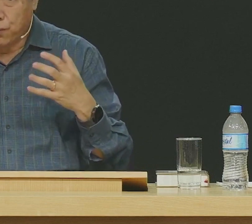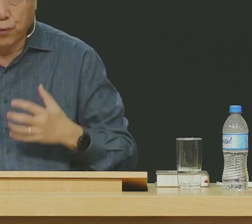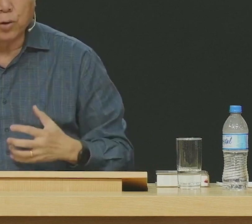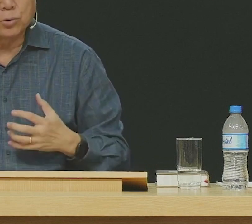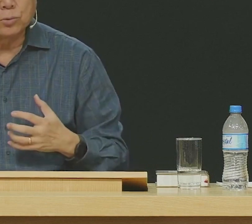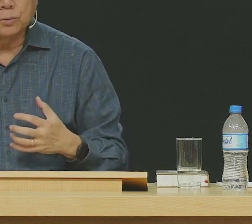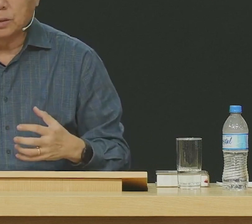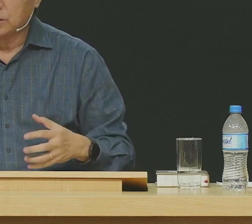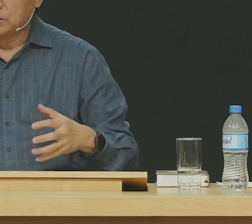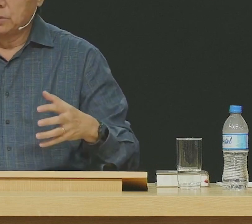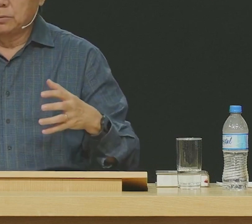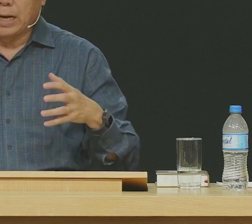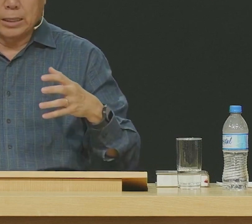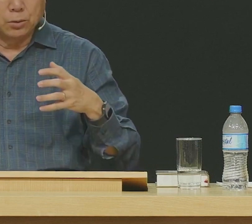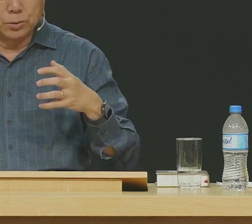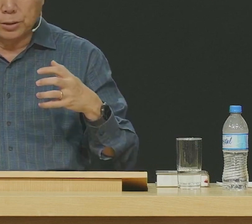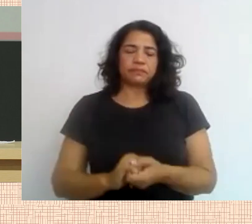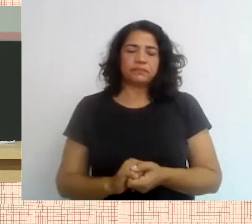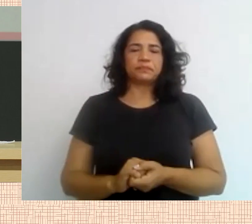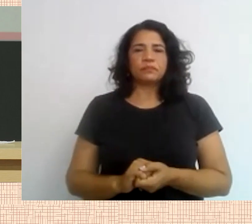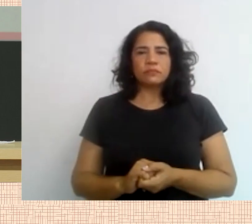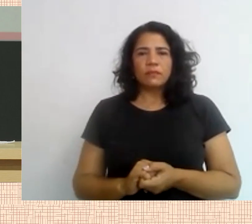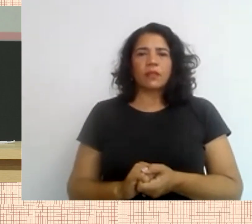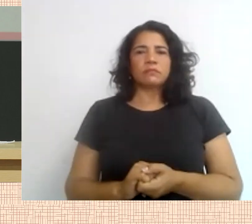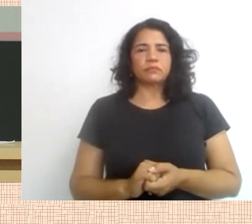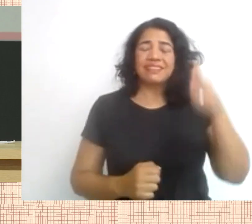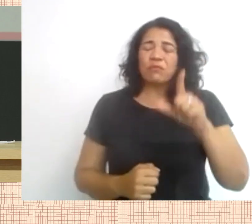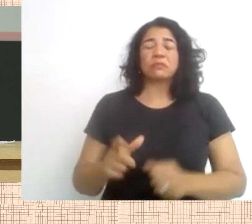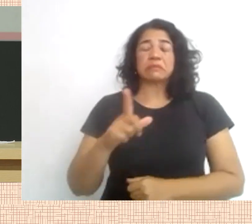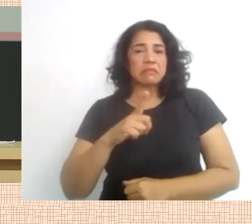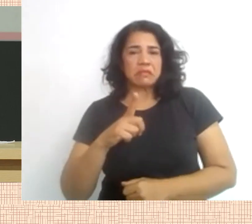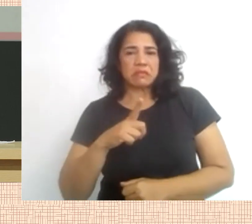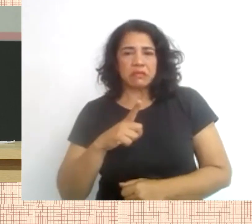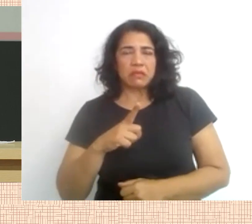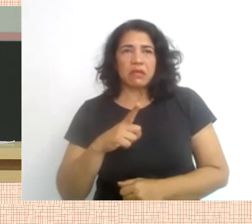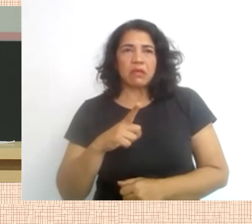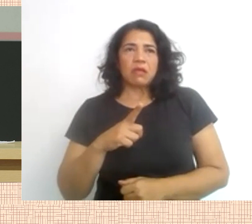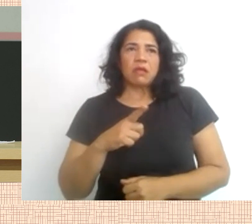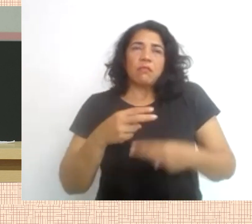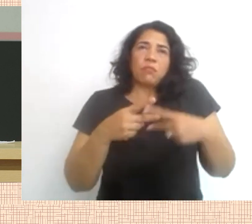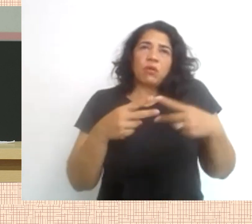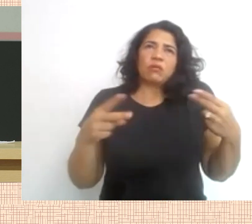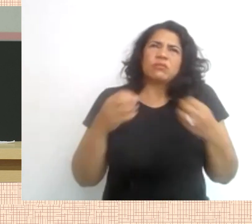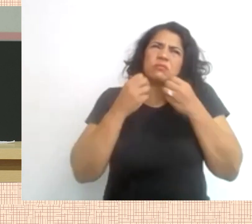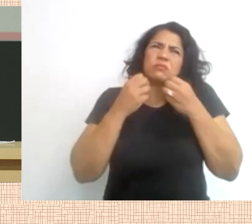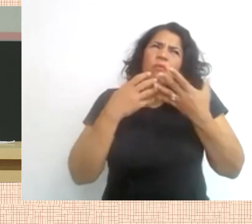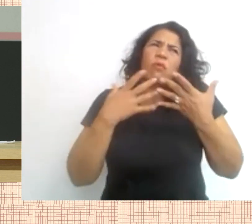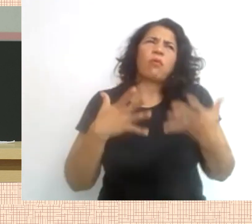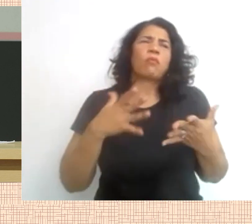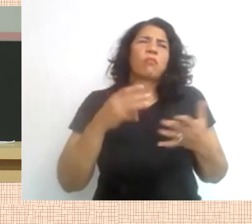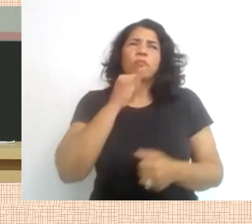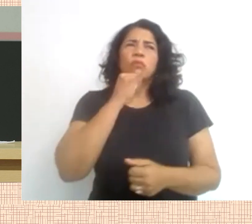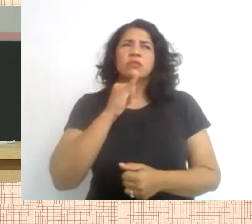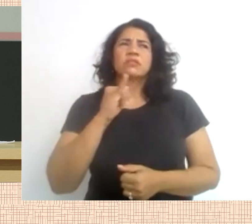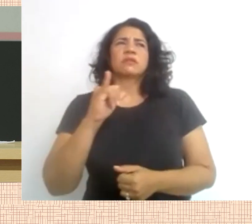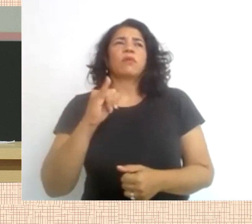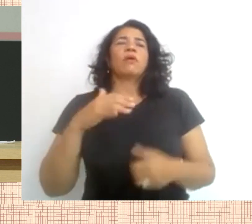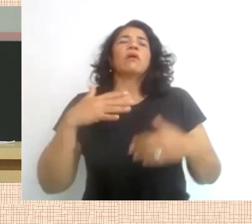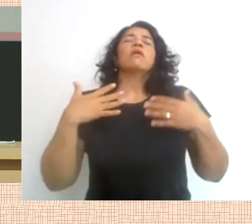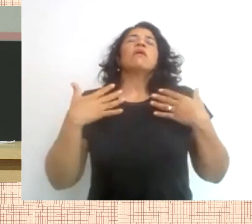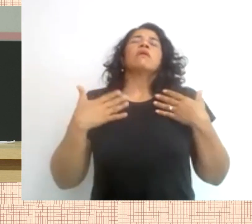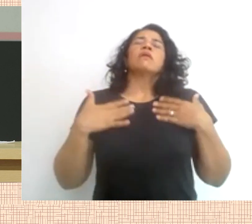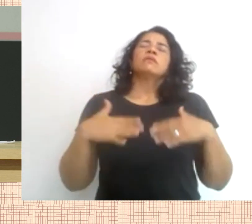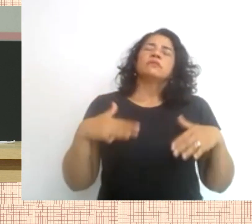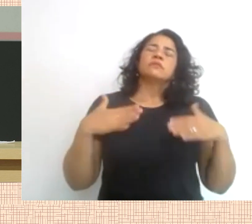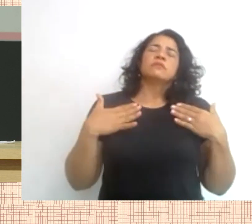de conforto, daquilo que ele precisa, como comida, como bebida, como às vezes de